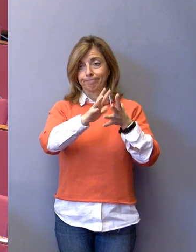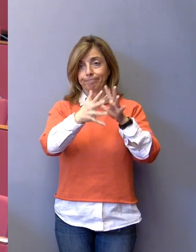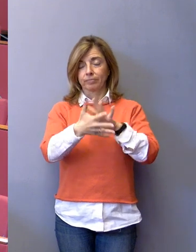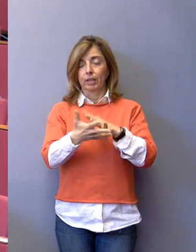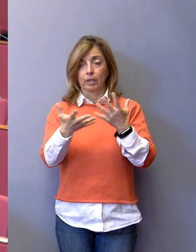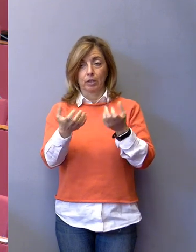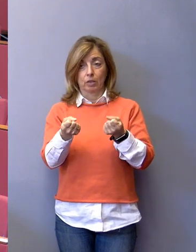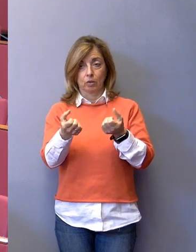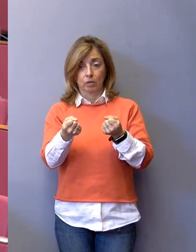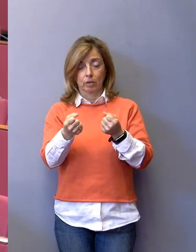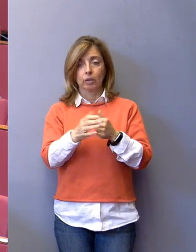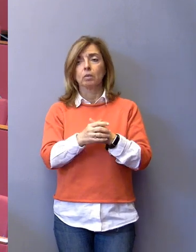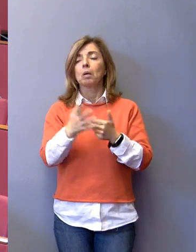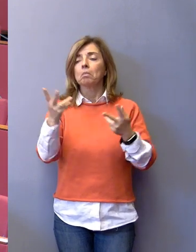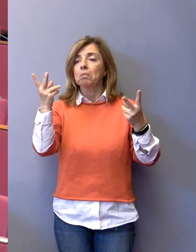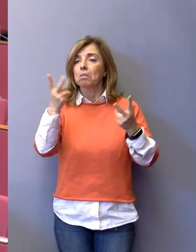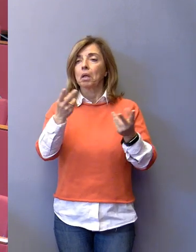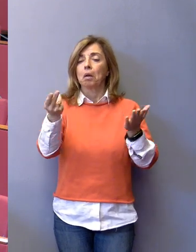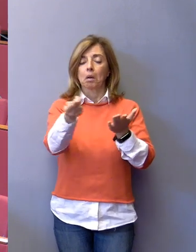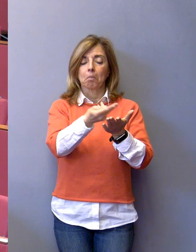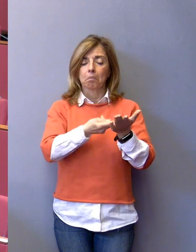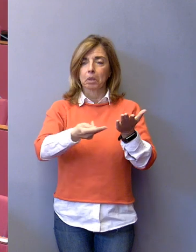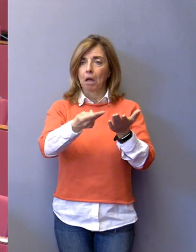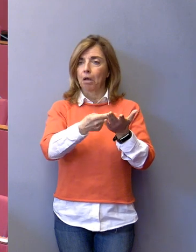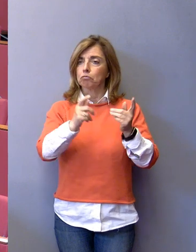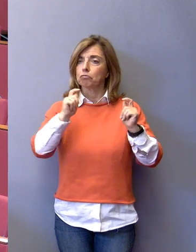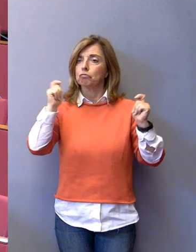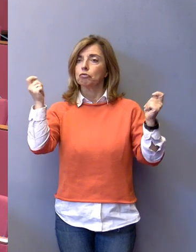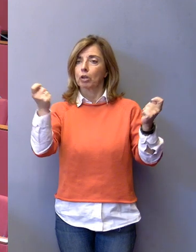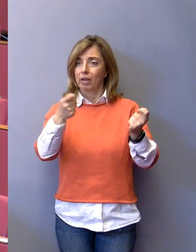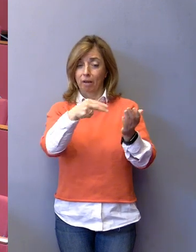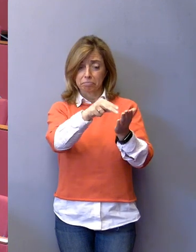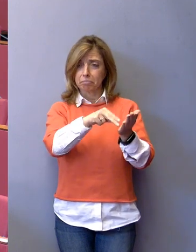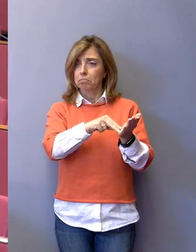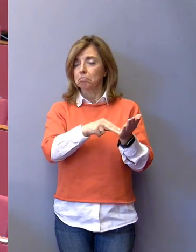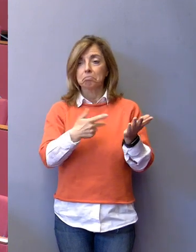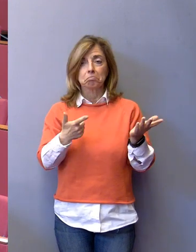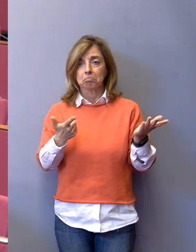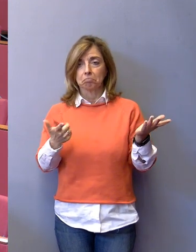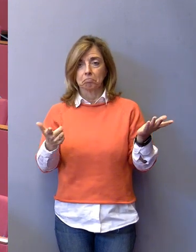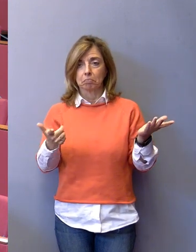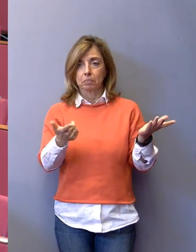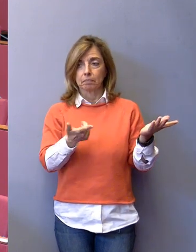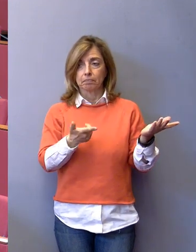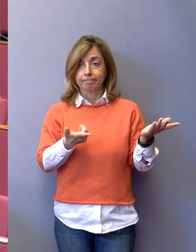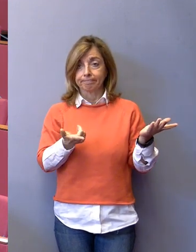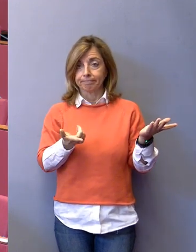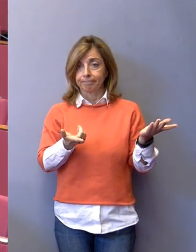piano generale al quale fate riferimento nella nelle linee programmatiche non c'è assolutamente